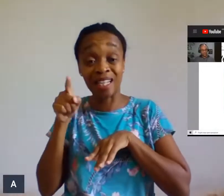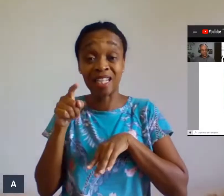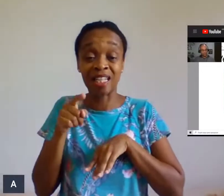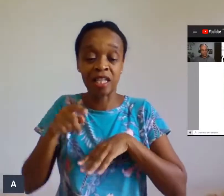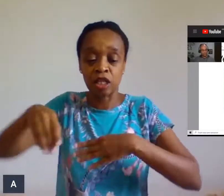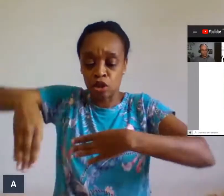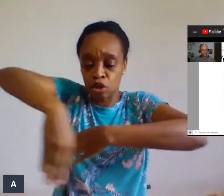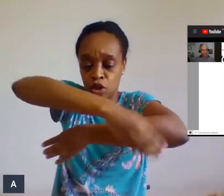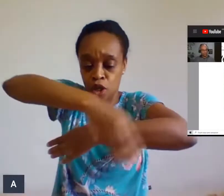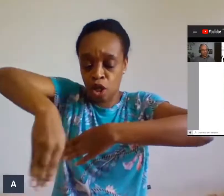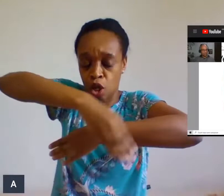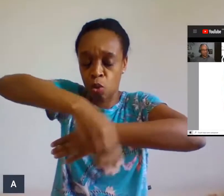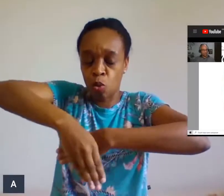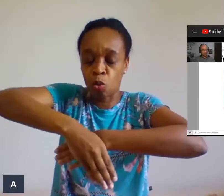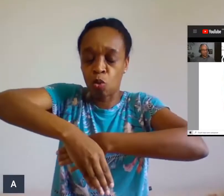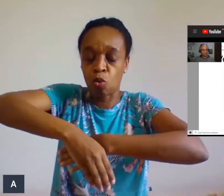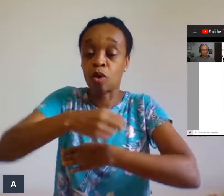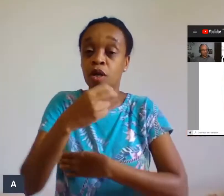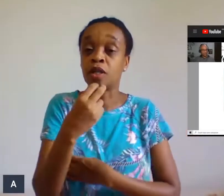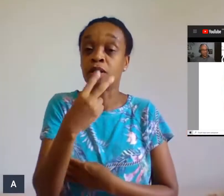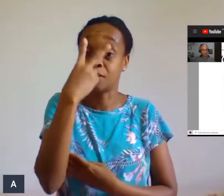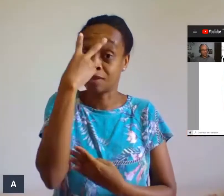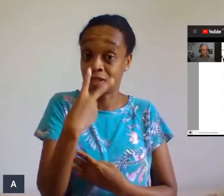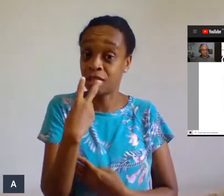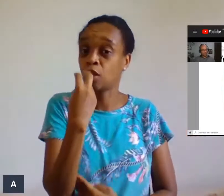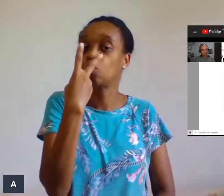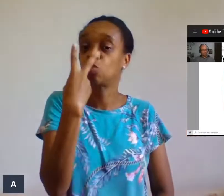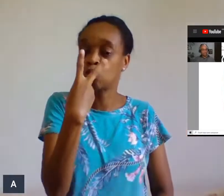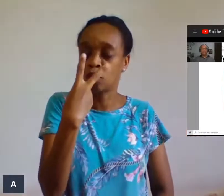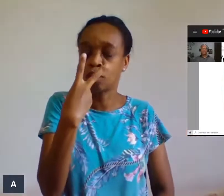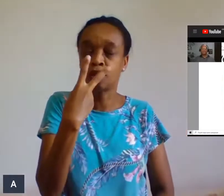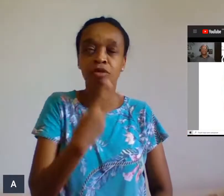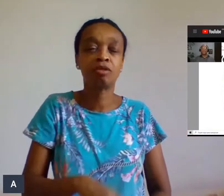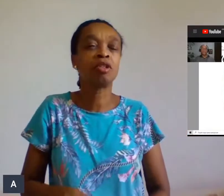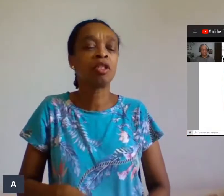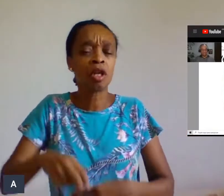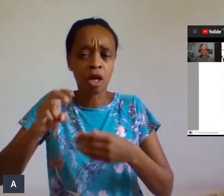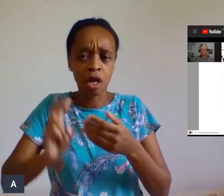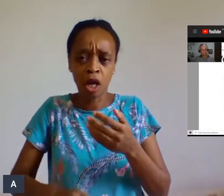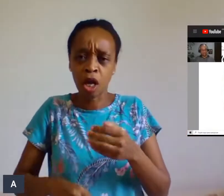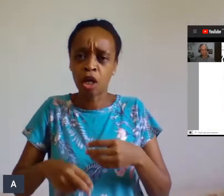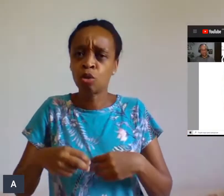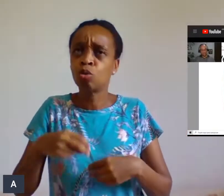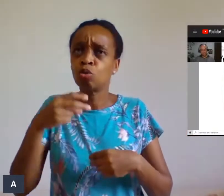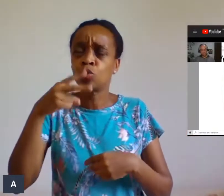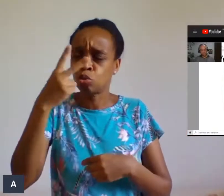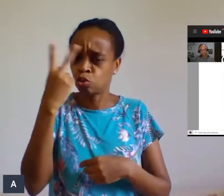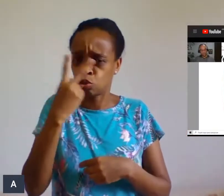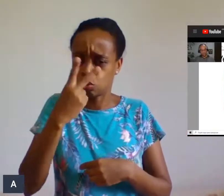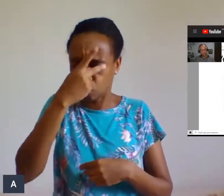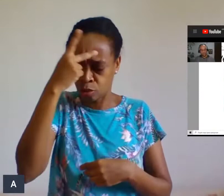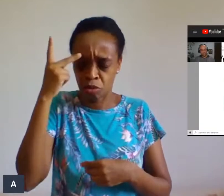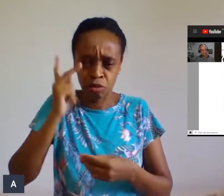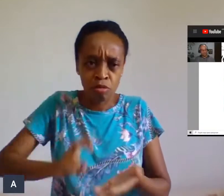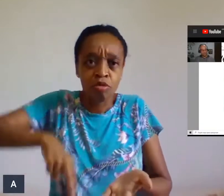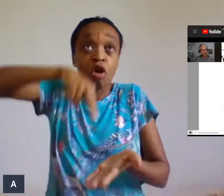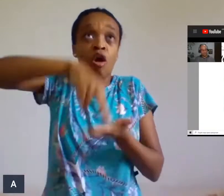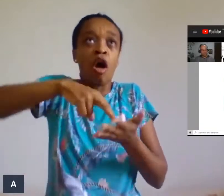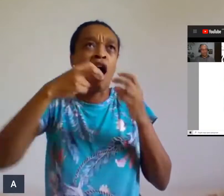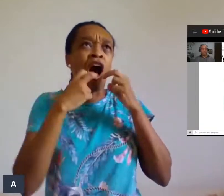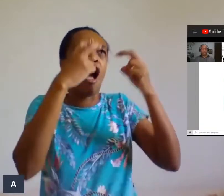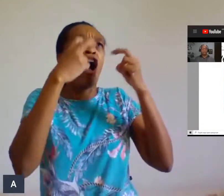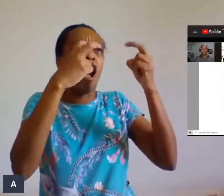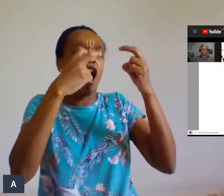à beira do caminho, ouvindo que Jesus passava, puseram-se a gritar: Senhor, filho de